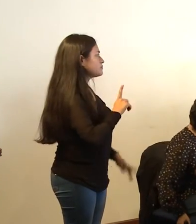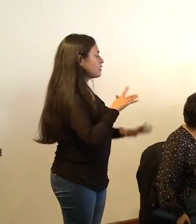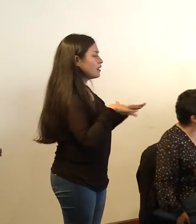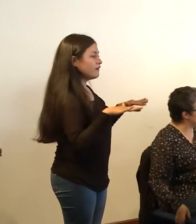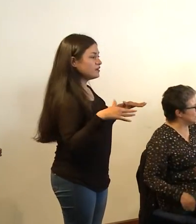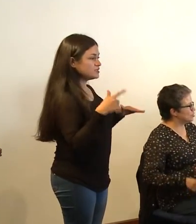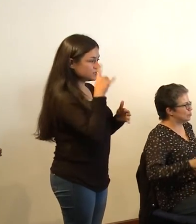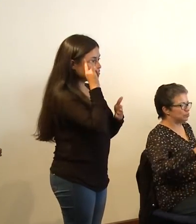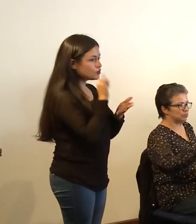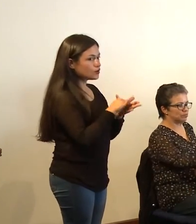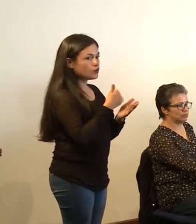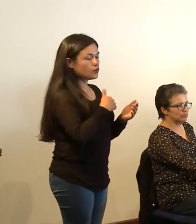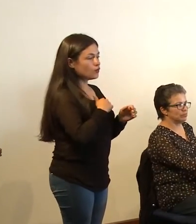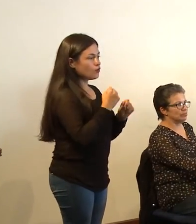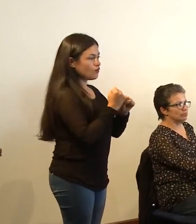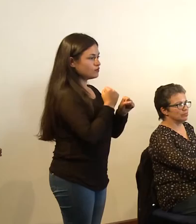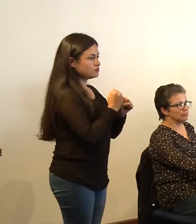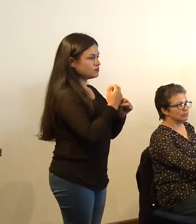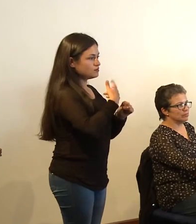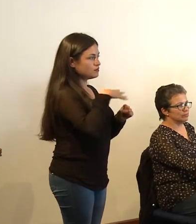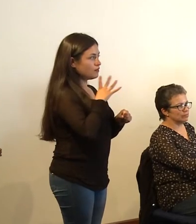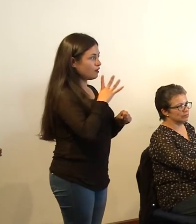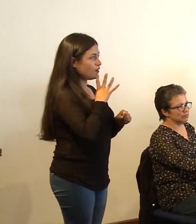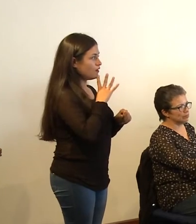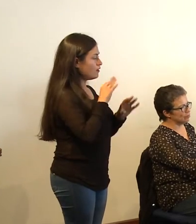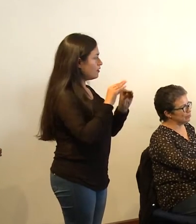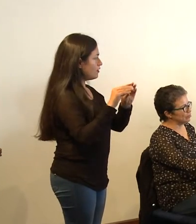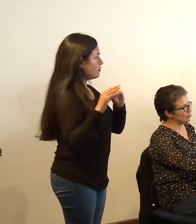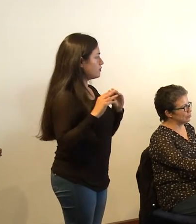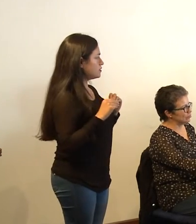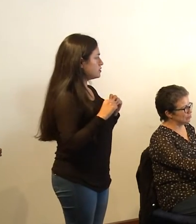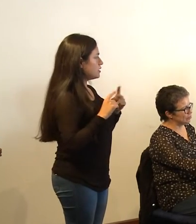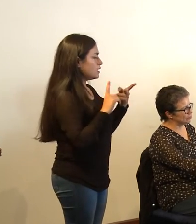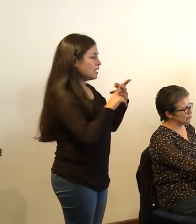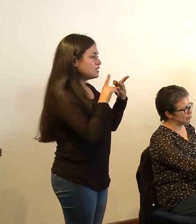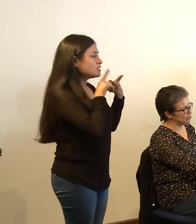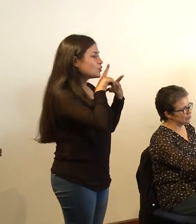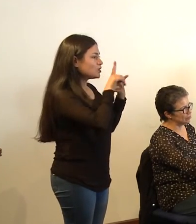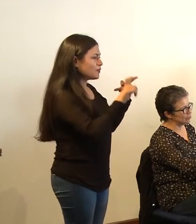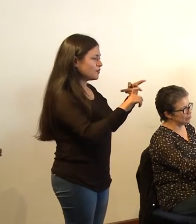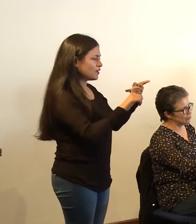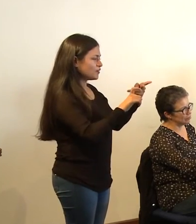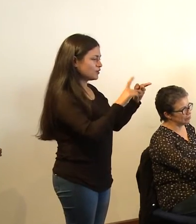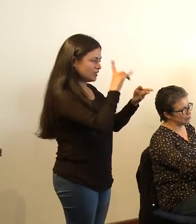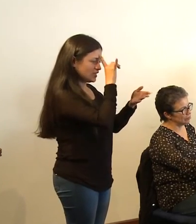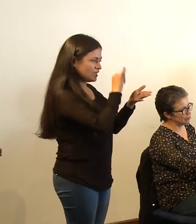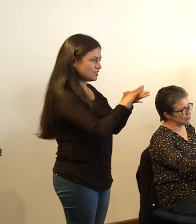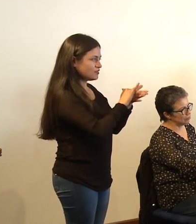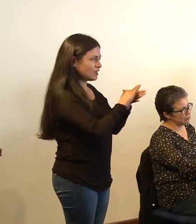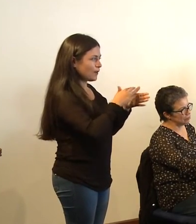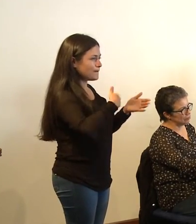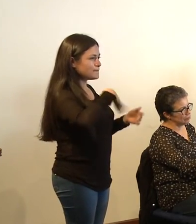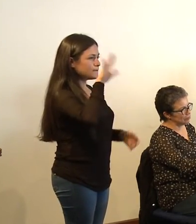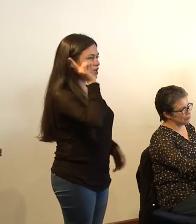ha trabajado más juiciosamente. Acá esta invitación de la segunda pregunta creo que es un desafío